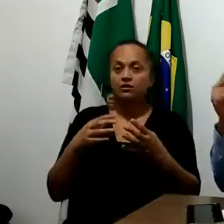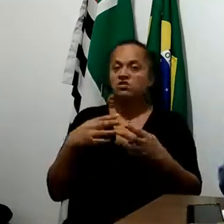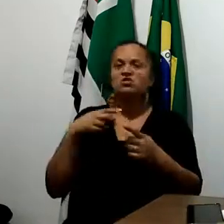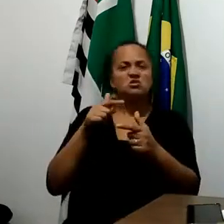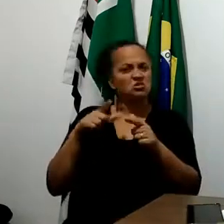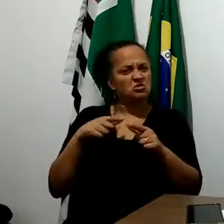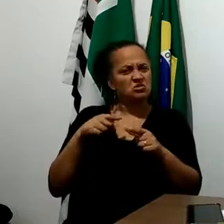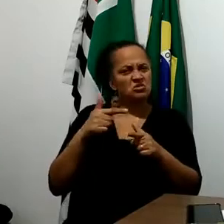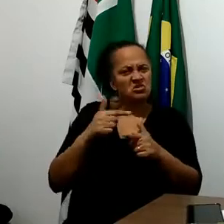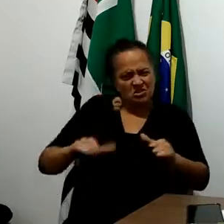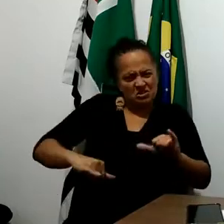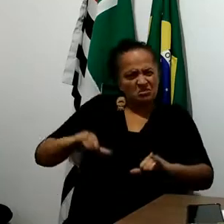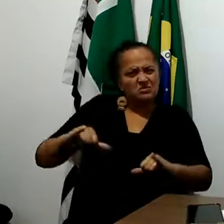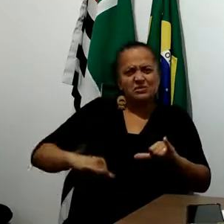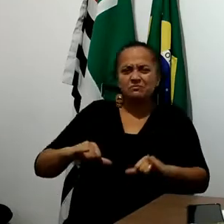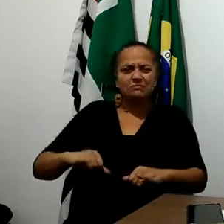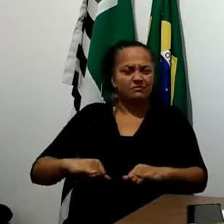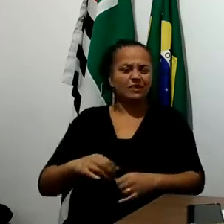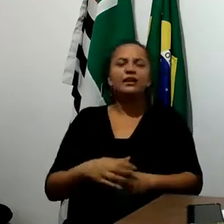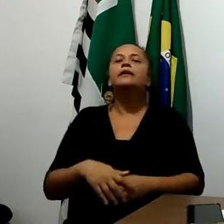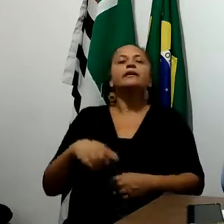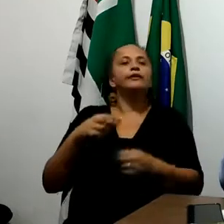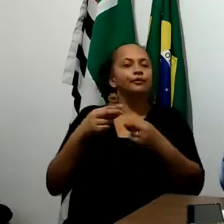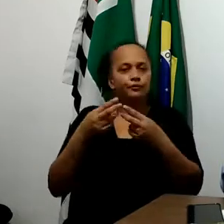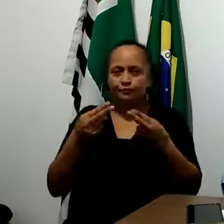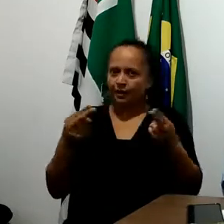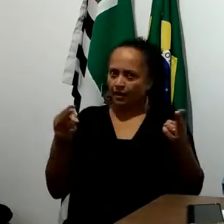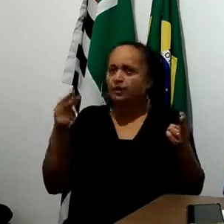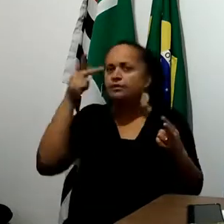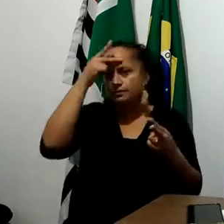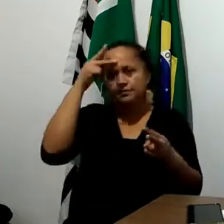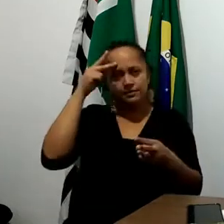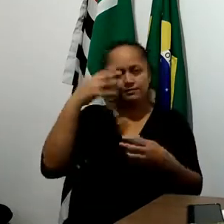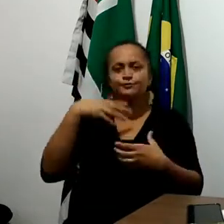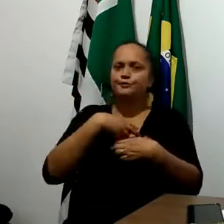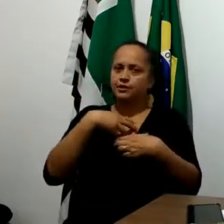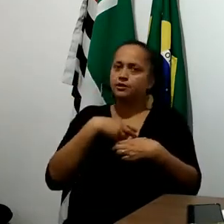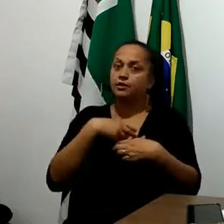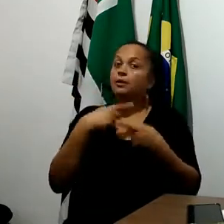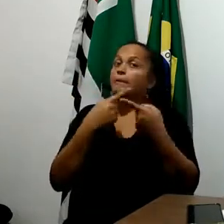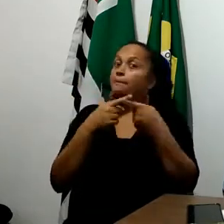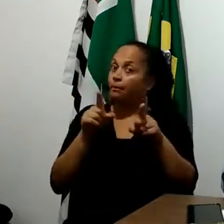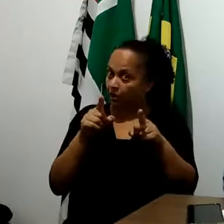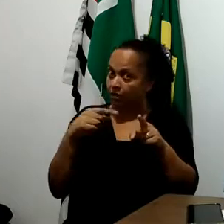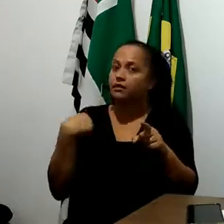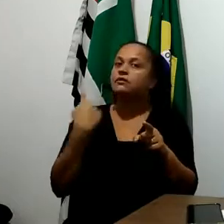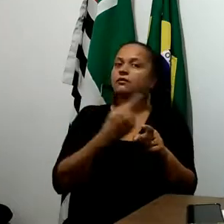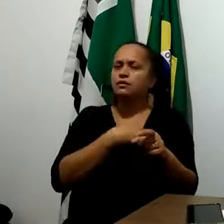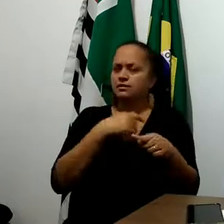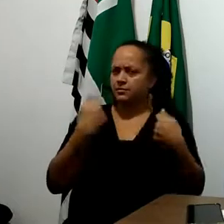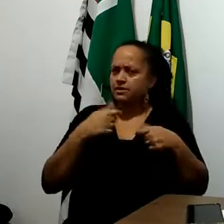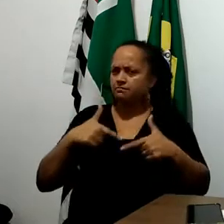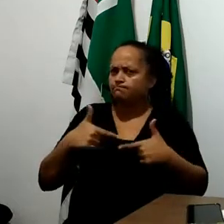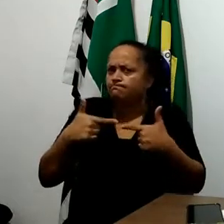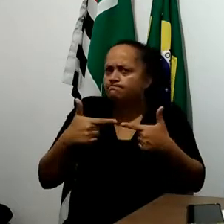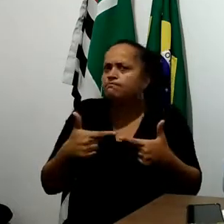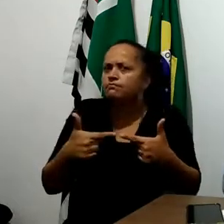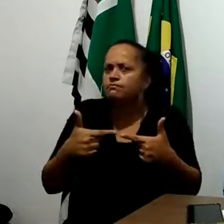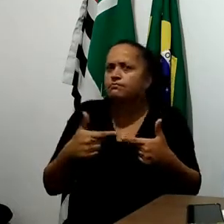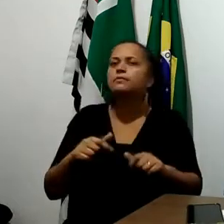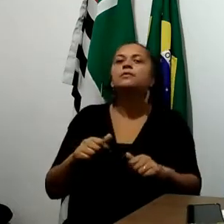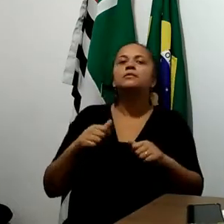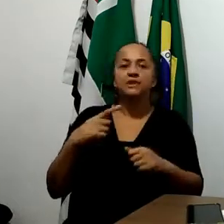espalhando pelas nossas irmandades. Mas nós temos que resistir. Nós temos que resistir. Temos um